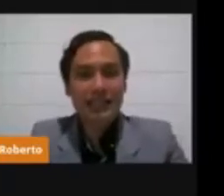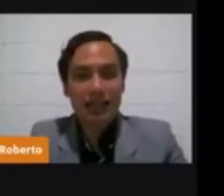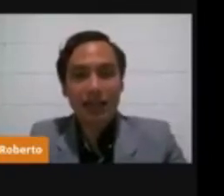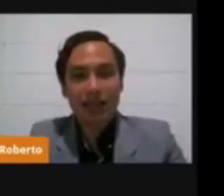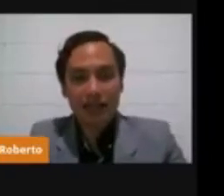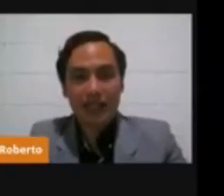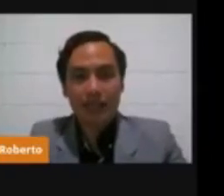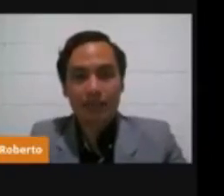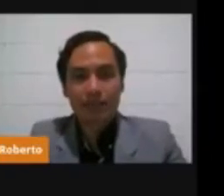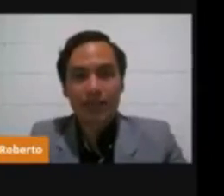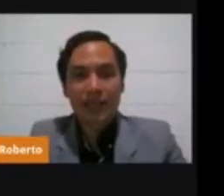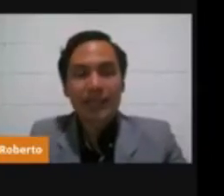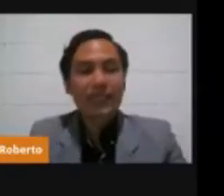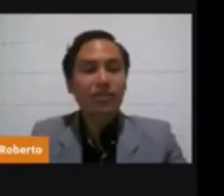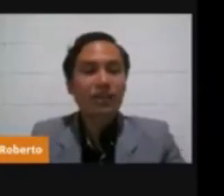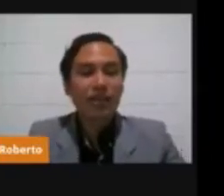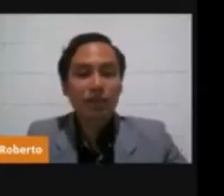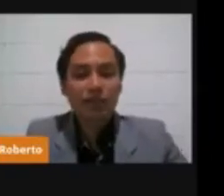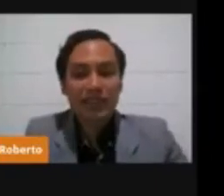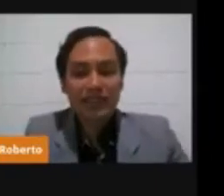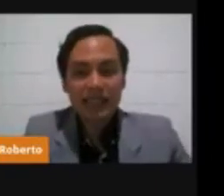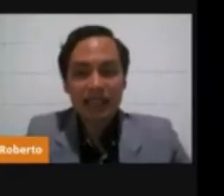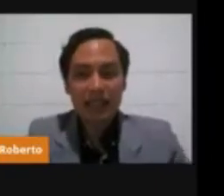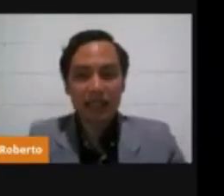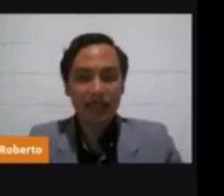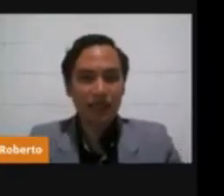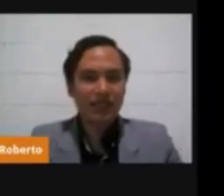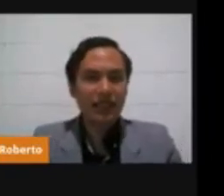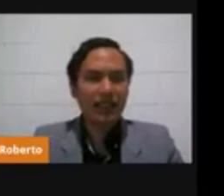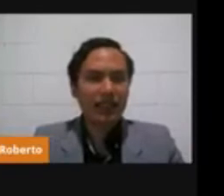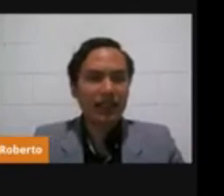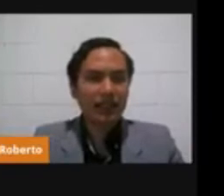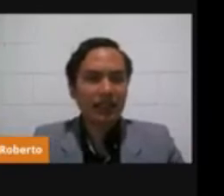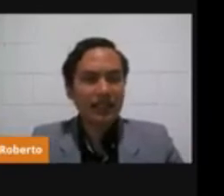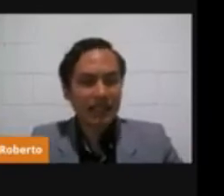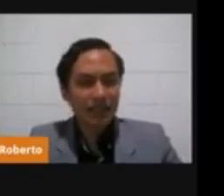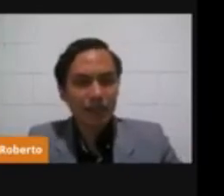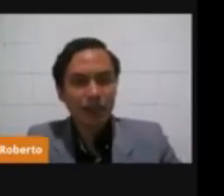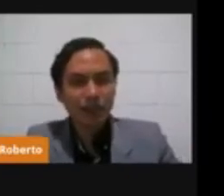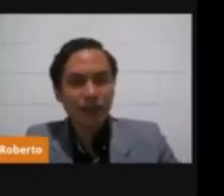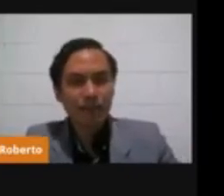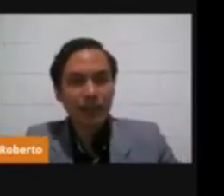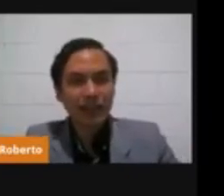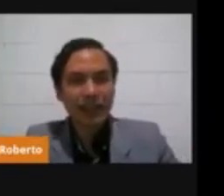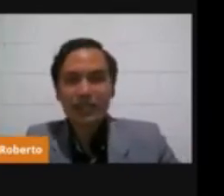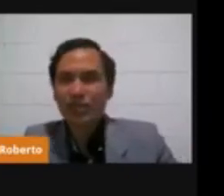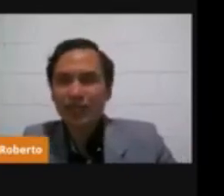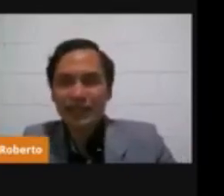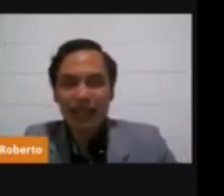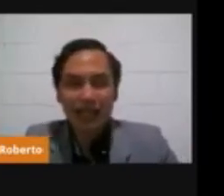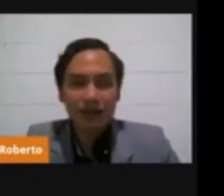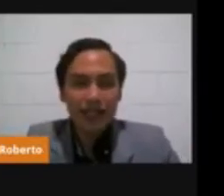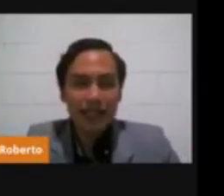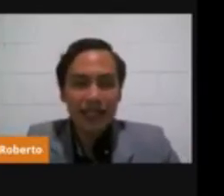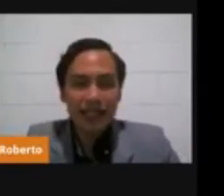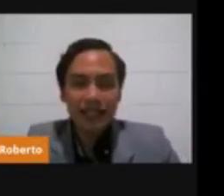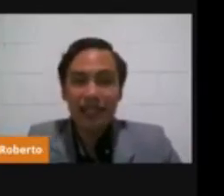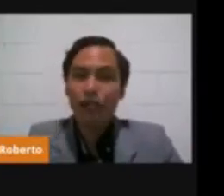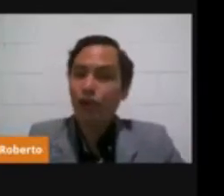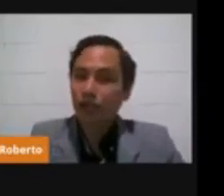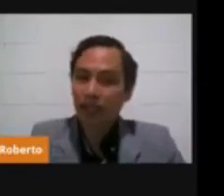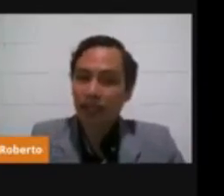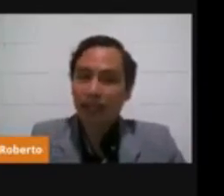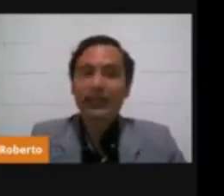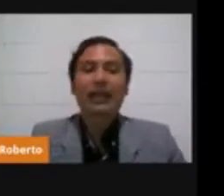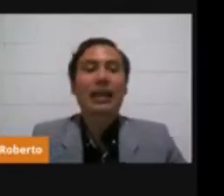señas salvadoreña. Y esto también muchas veces las personas se hacen esta pregunta. ¿Y es universal la lengua de señas? Y